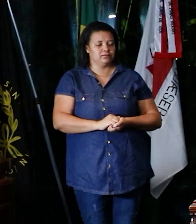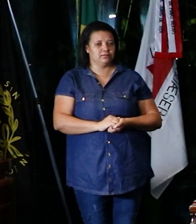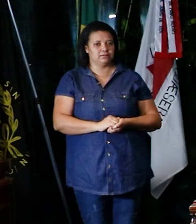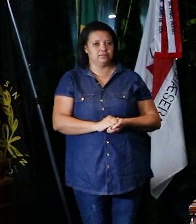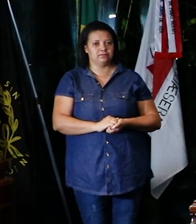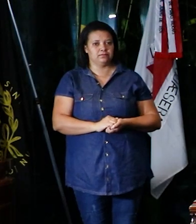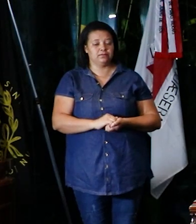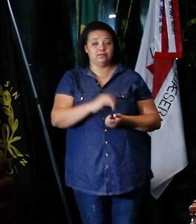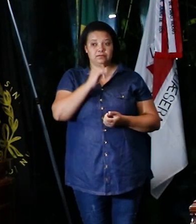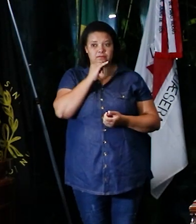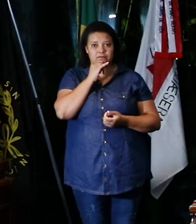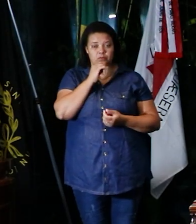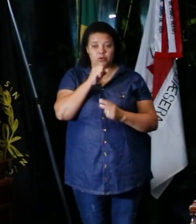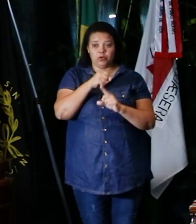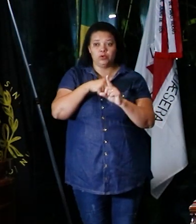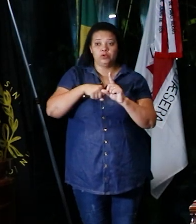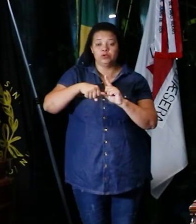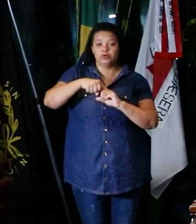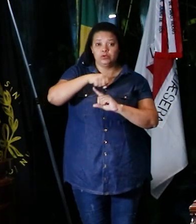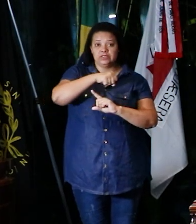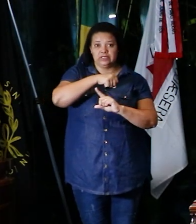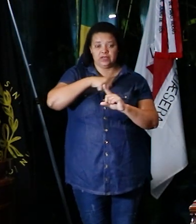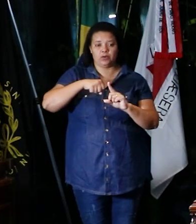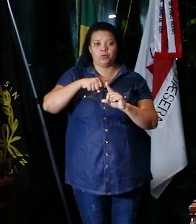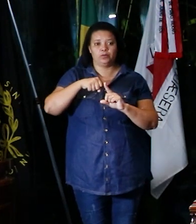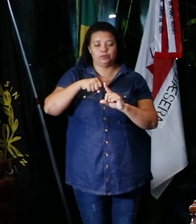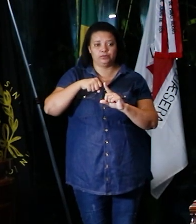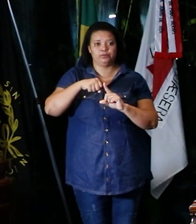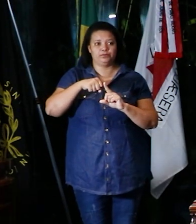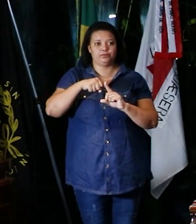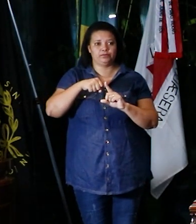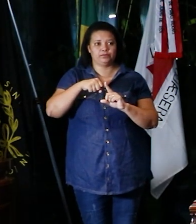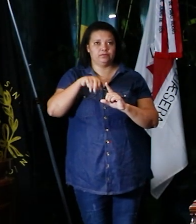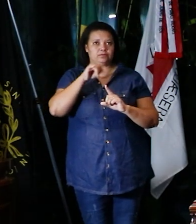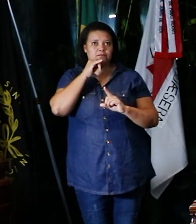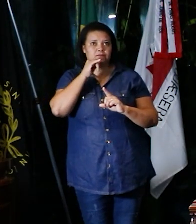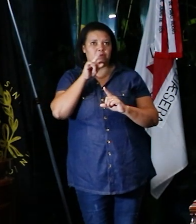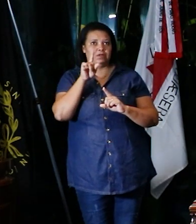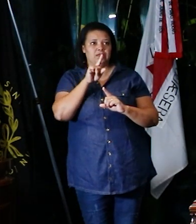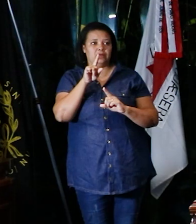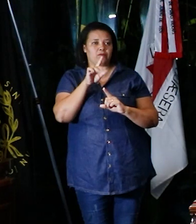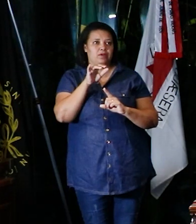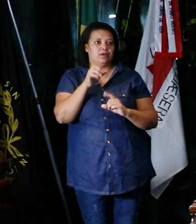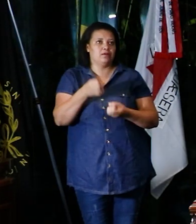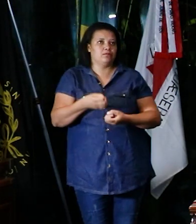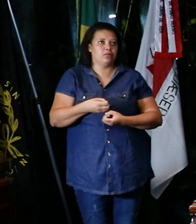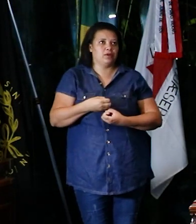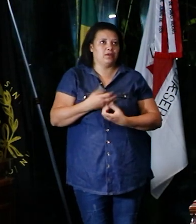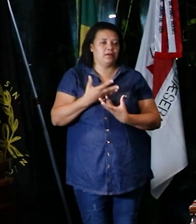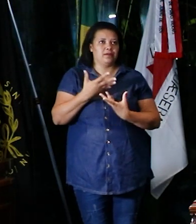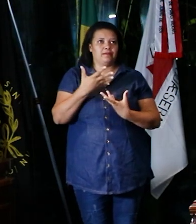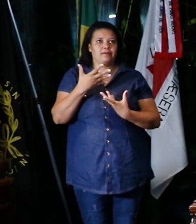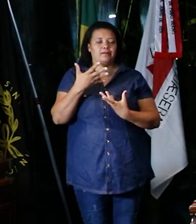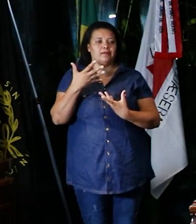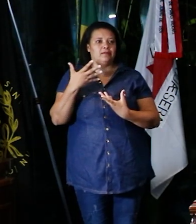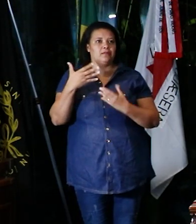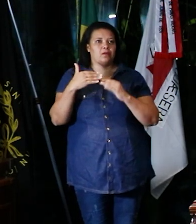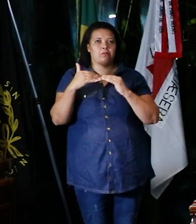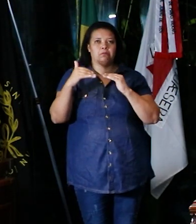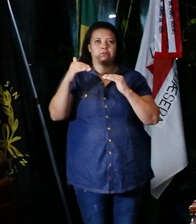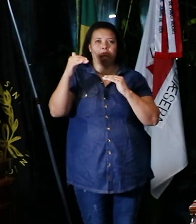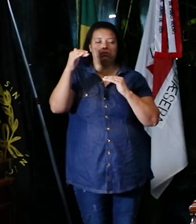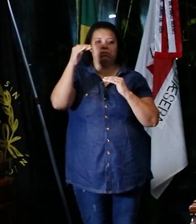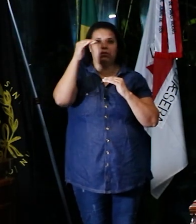abordar o social. Ele não é um poeta das alturas e